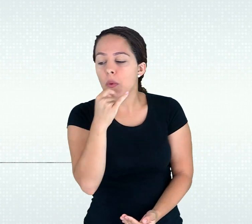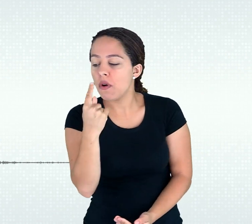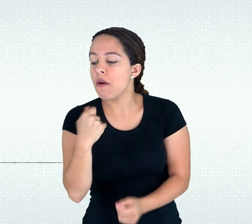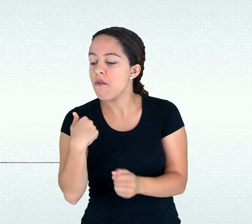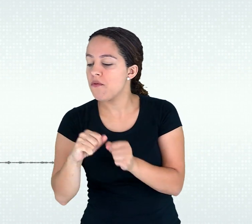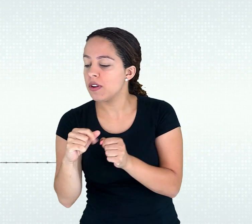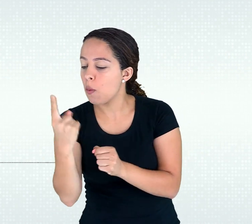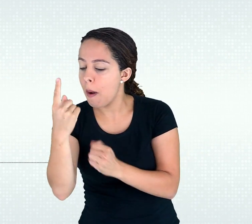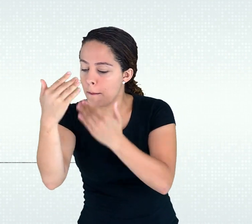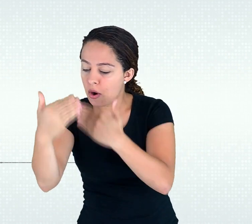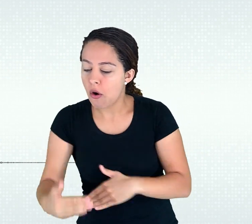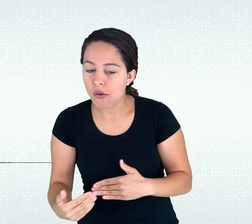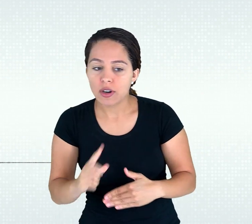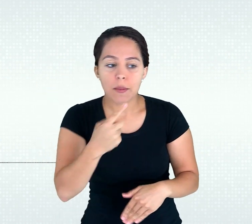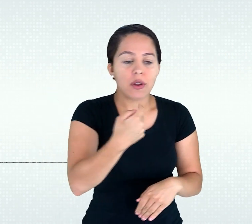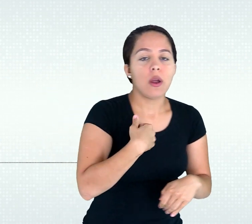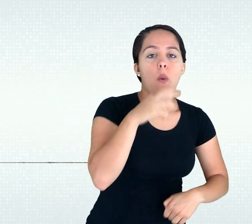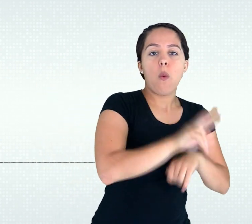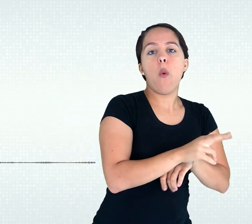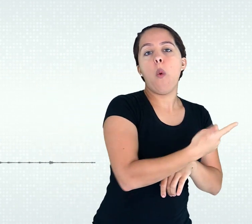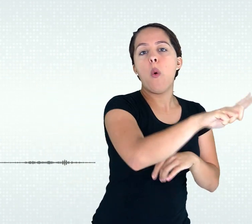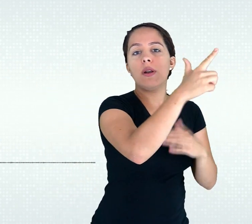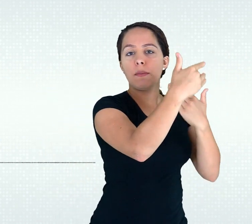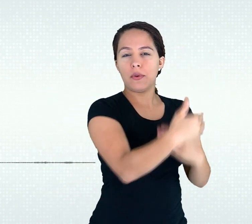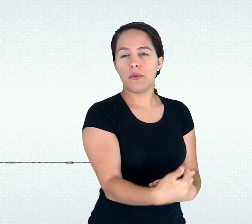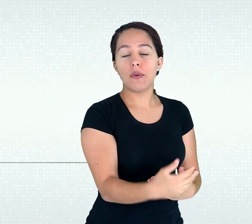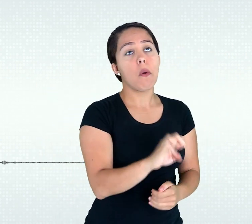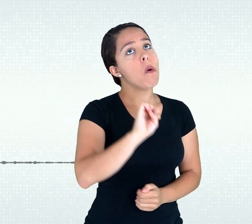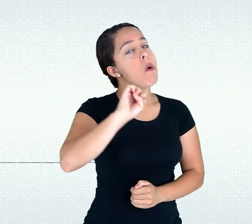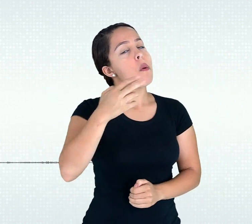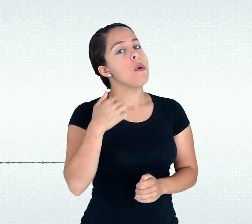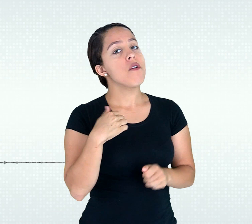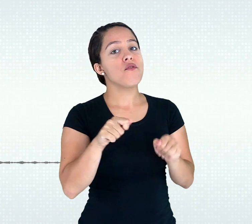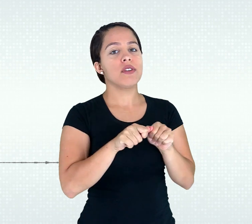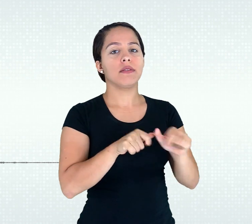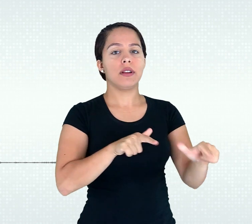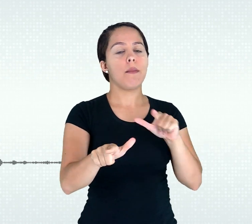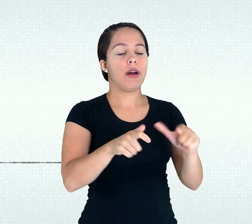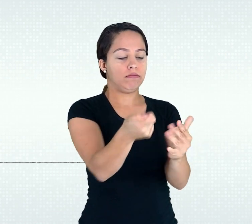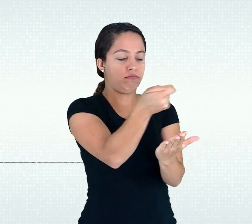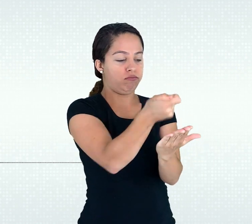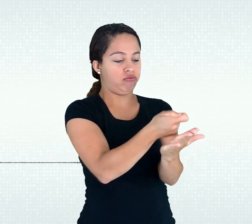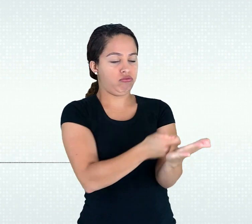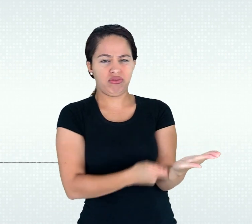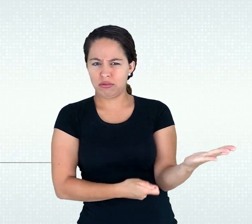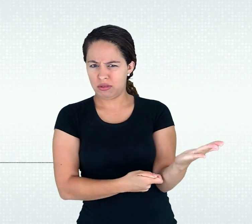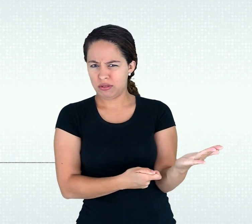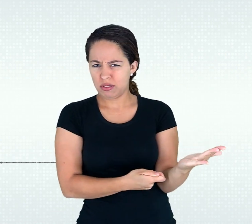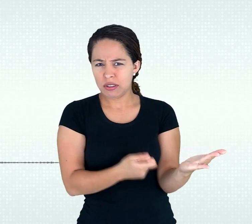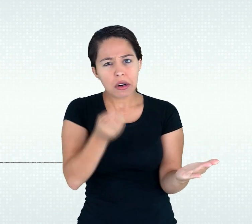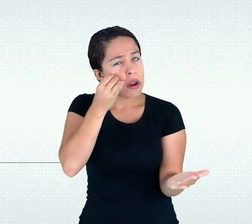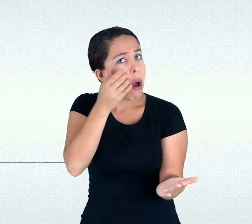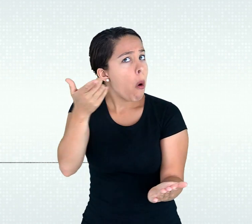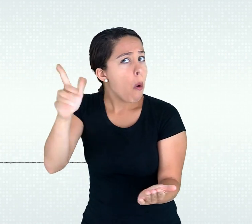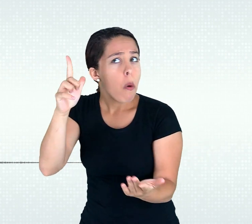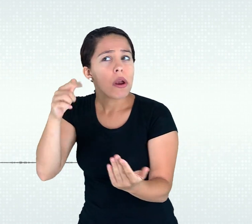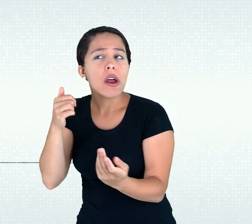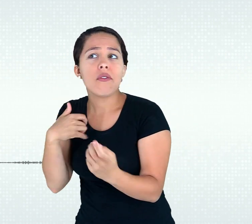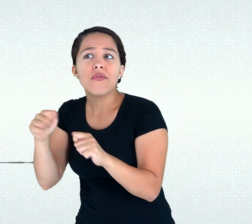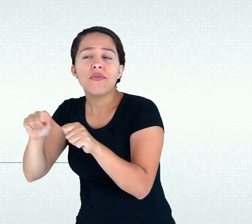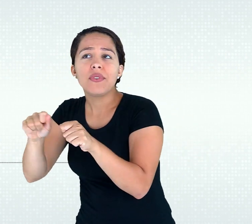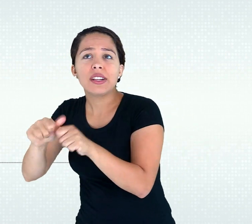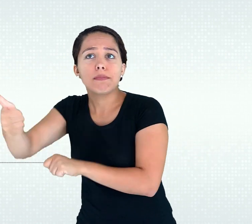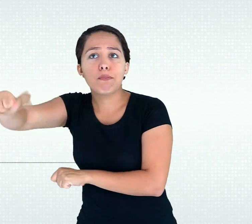uma prova para recuperar outra ou de um trabalho escrito para recuperar a aprendizagem não alcançada no